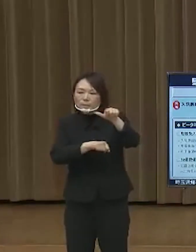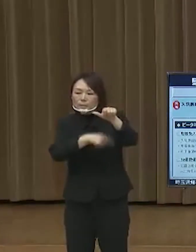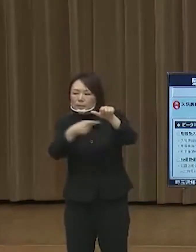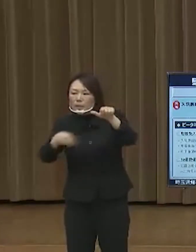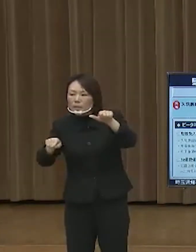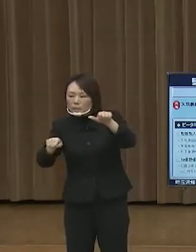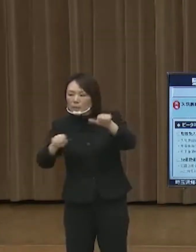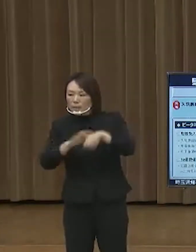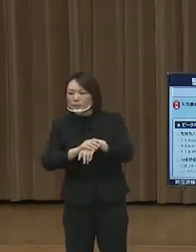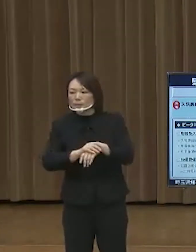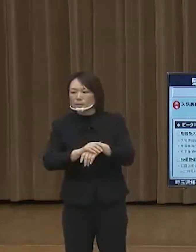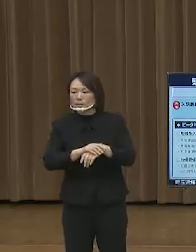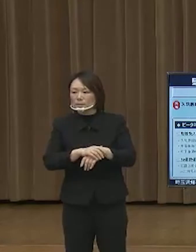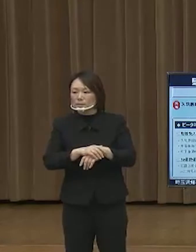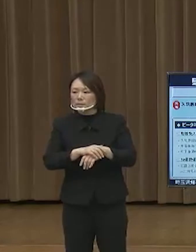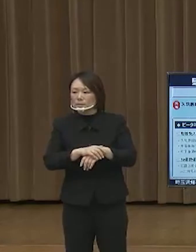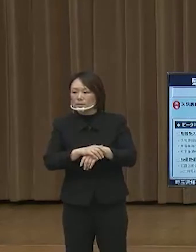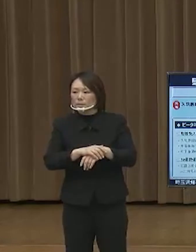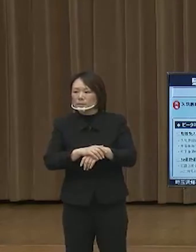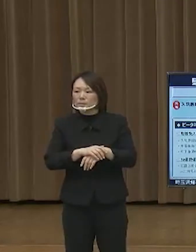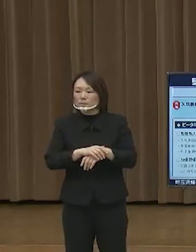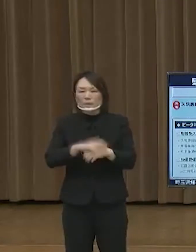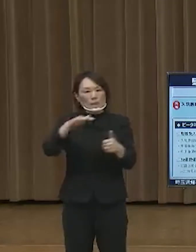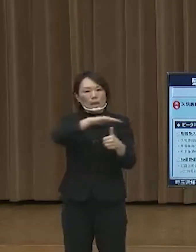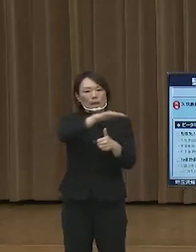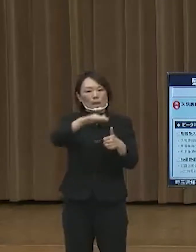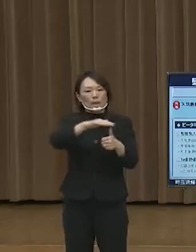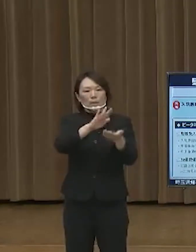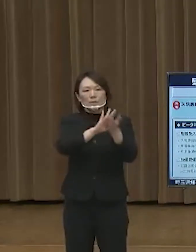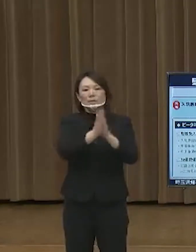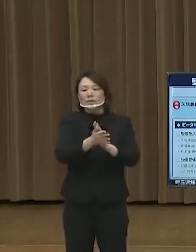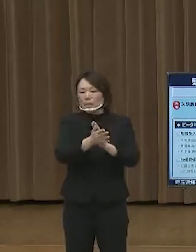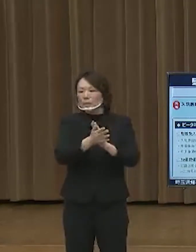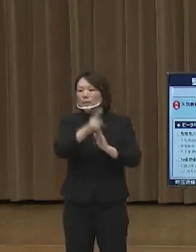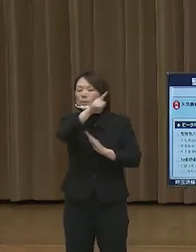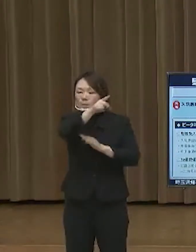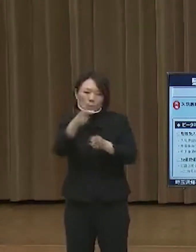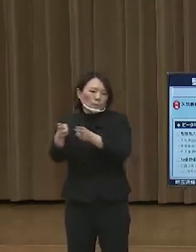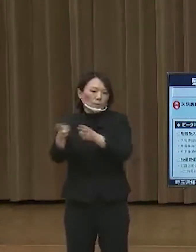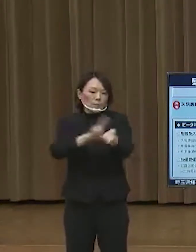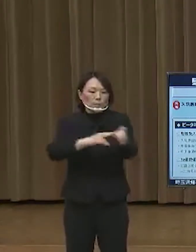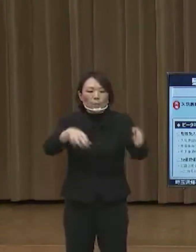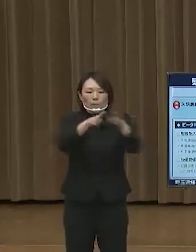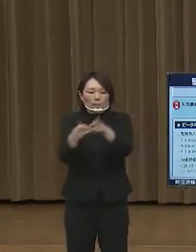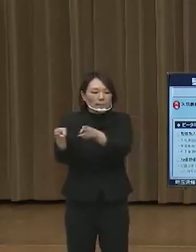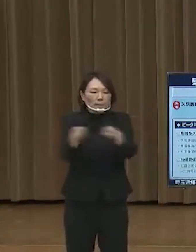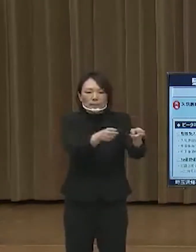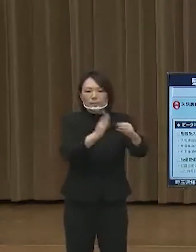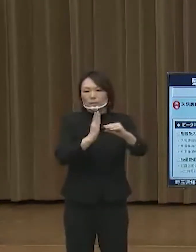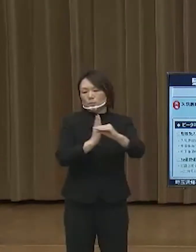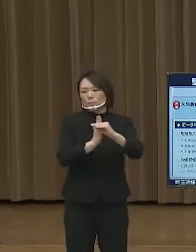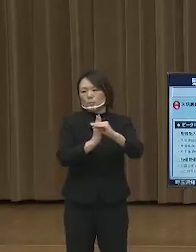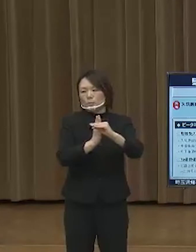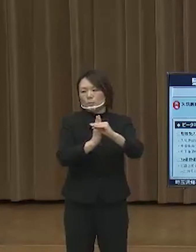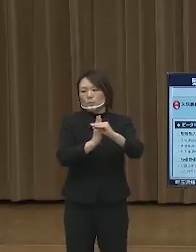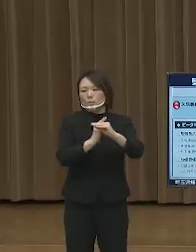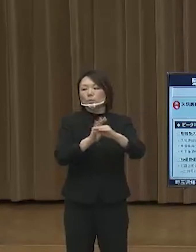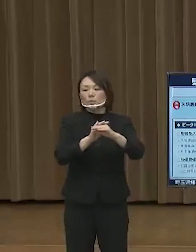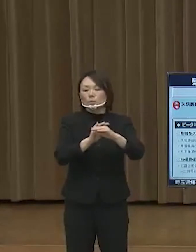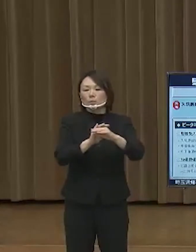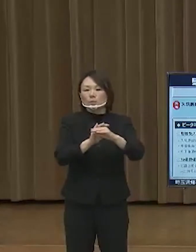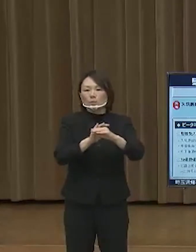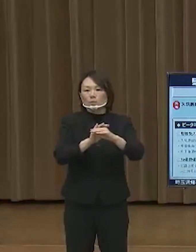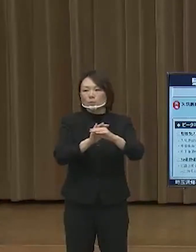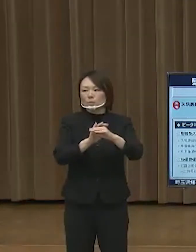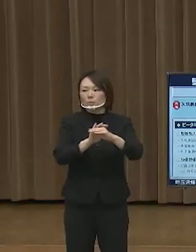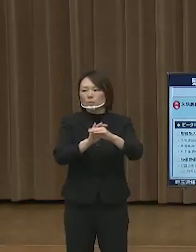っています。愛知県はこれは今度愛知病院をこう整備し今している最中ですがこの9月議会の方で人件